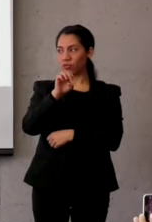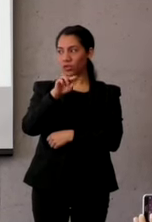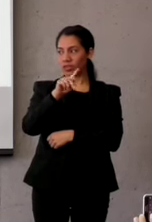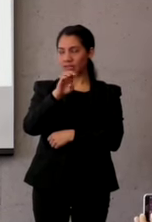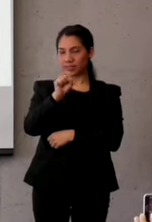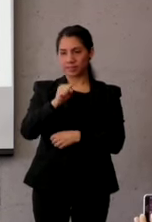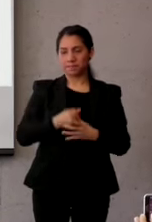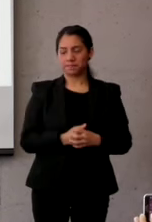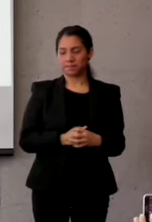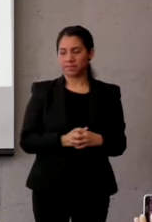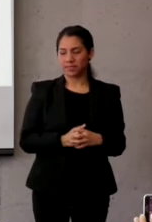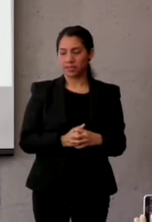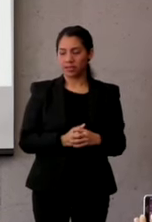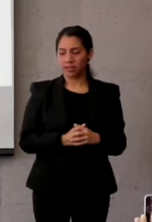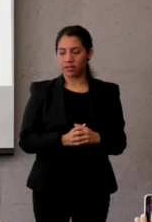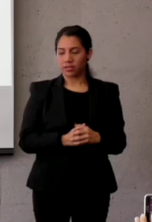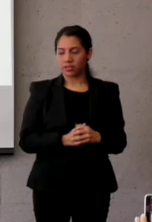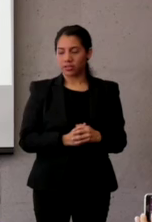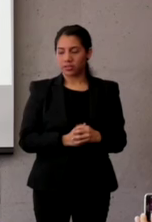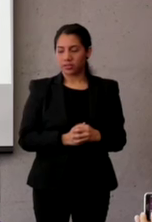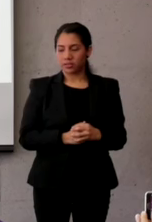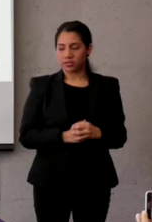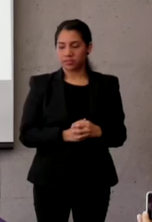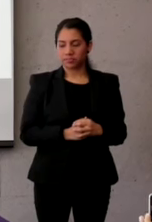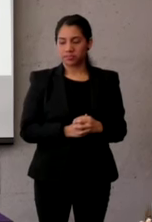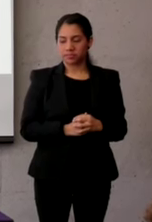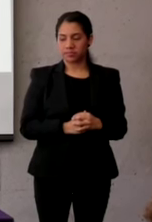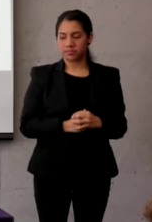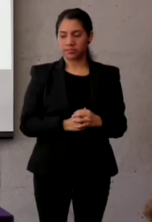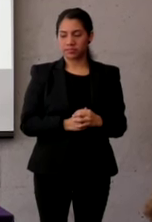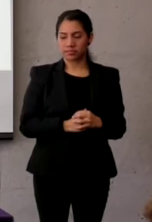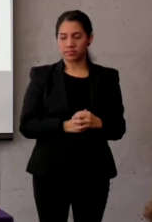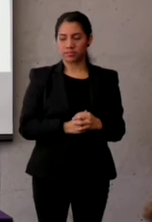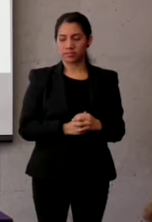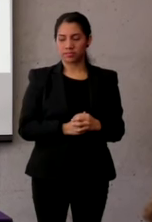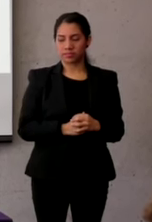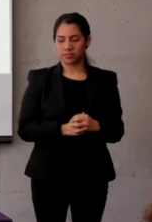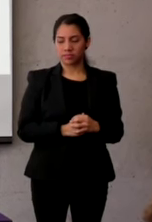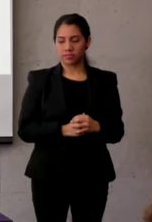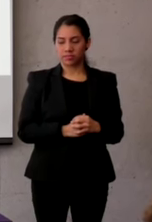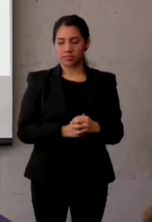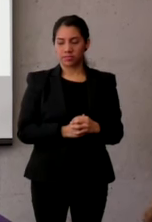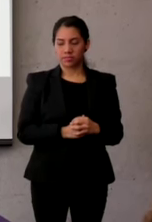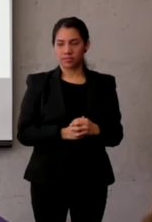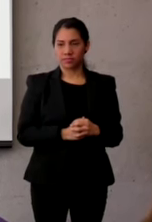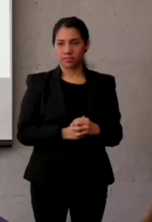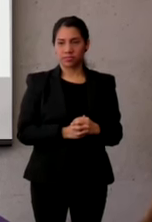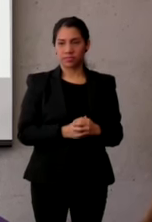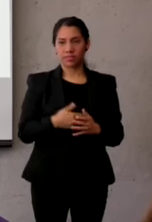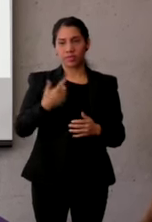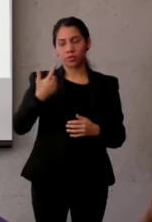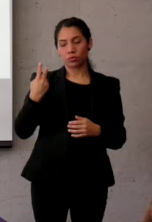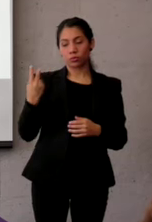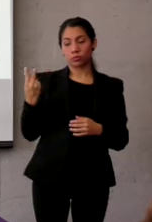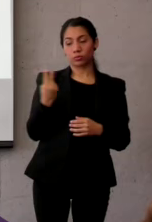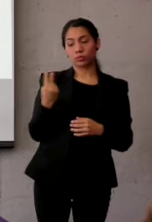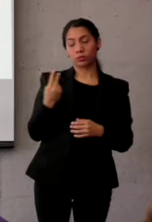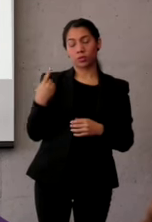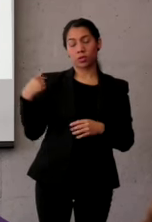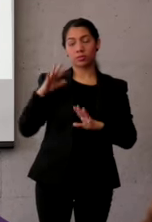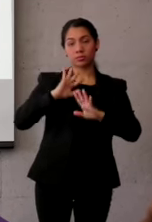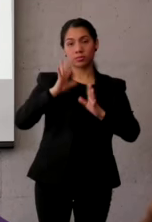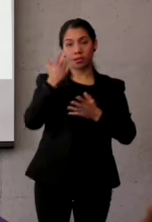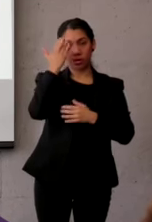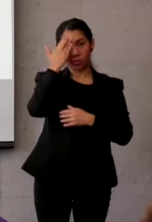Tenemos un camino recorrido en términos de la administración pública. La verdad es que me da